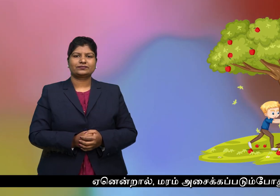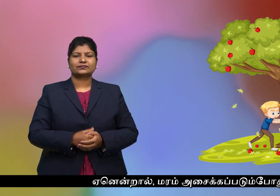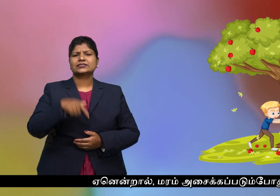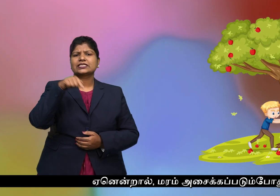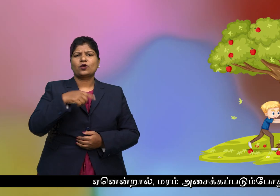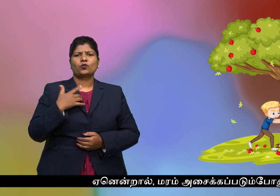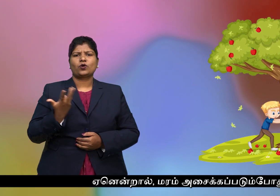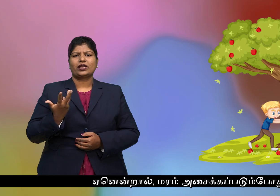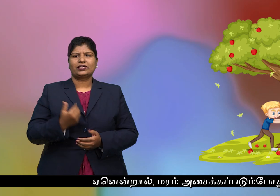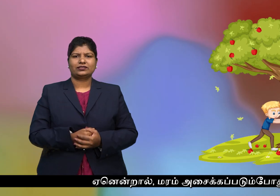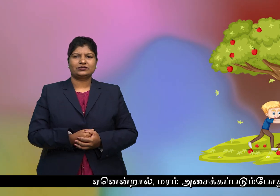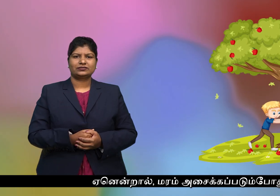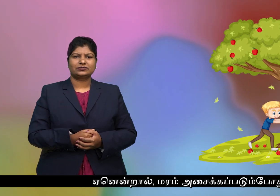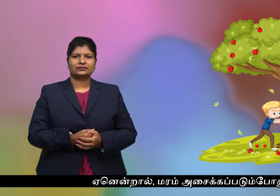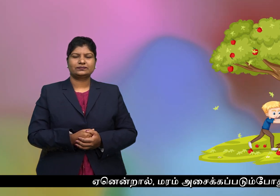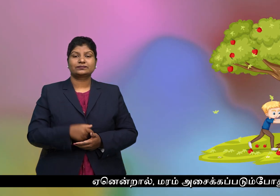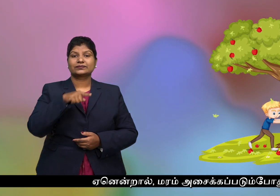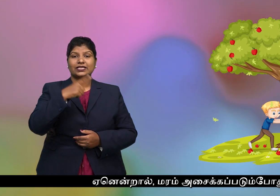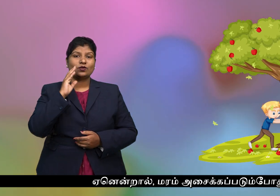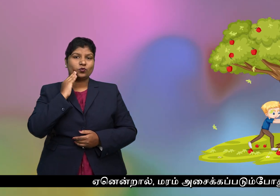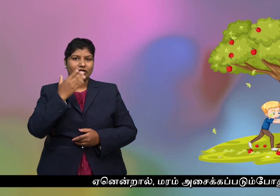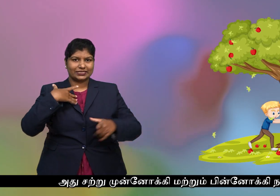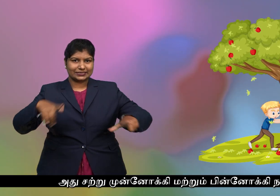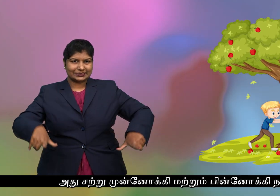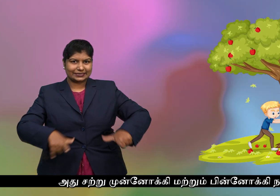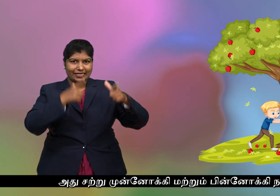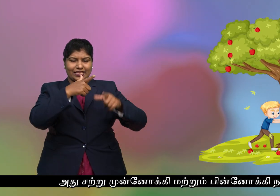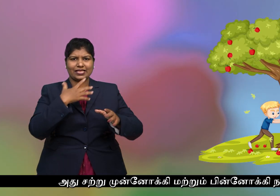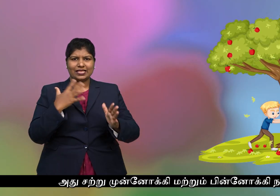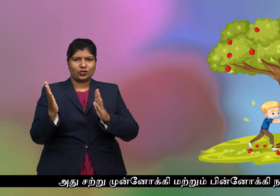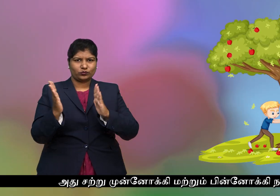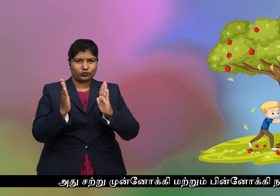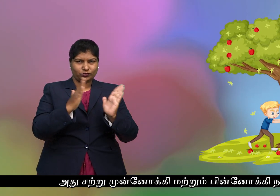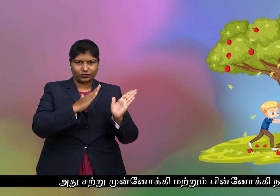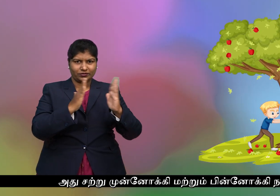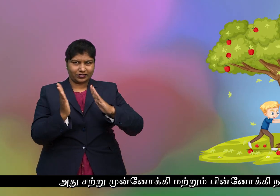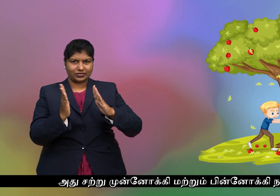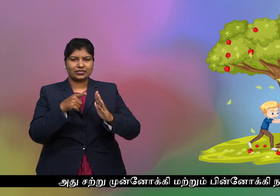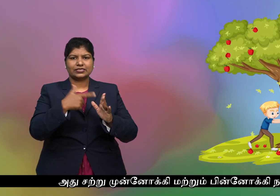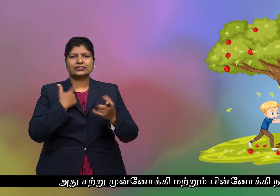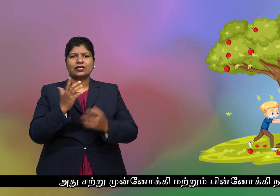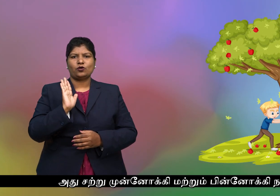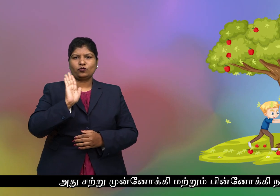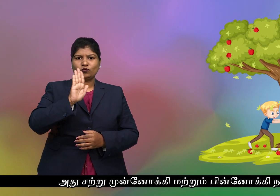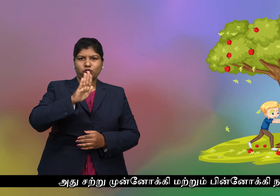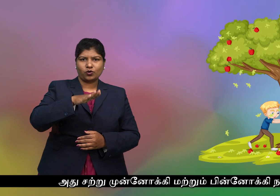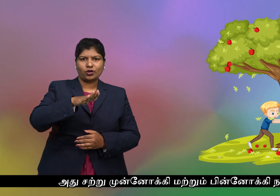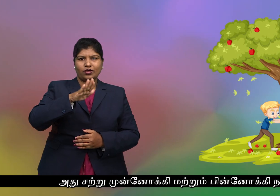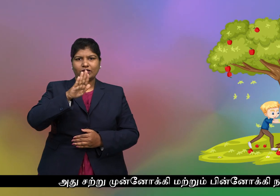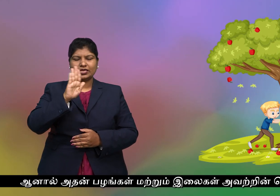ஏனென்றால் மரம் அசைக்கப்படும் போது அது சற்று முன்னோக்கி மற்றும் பின்னோக்கி நகர்கிறது.